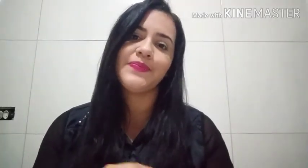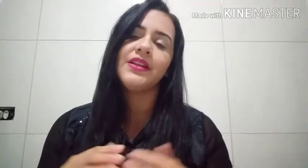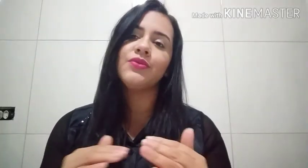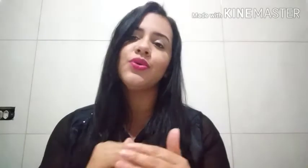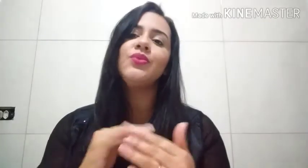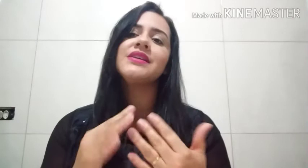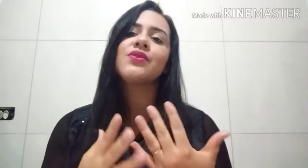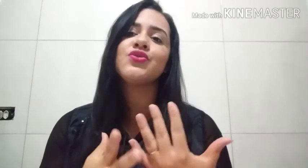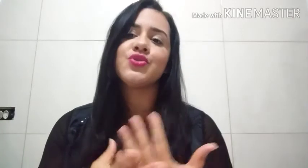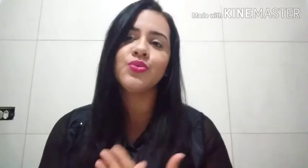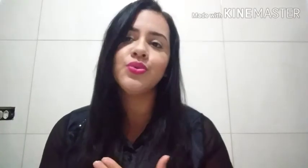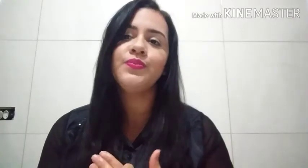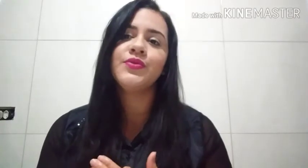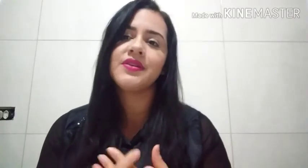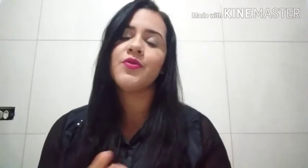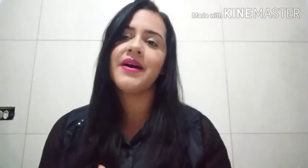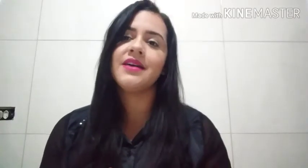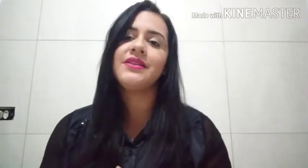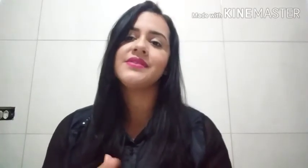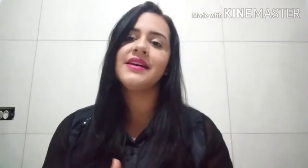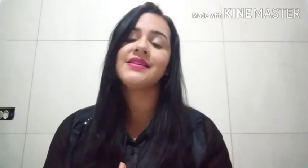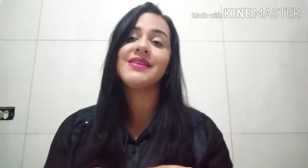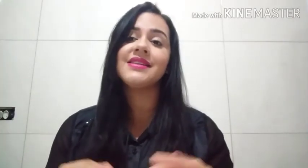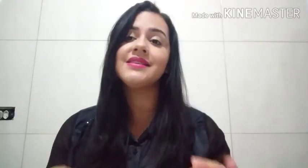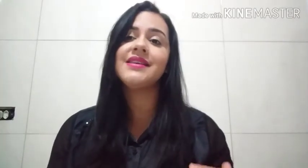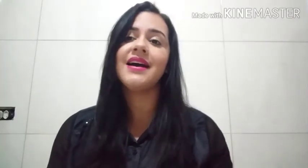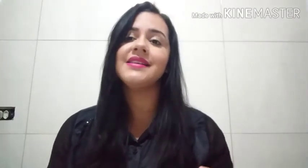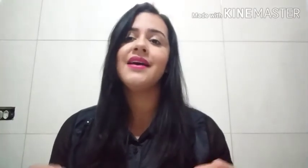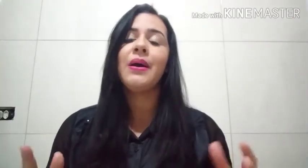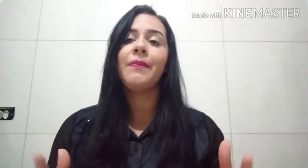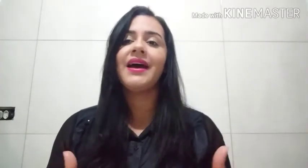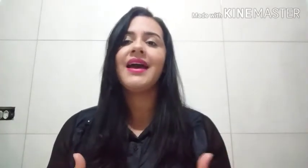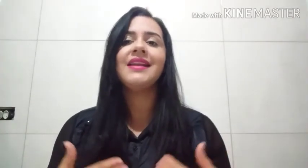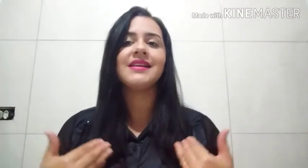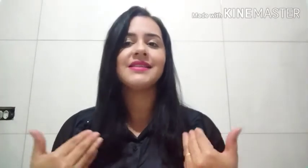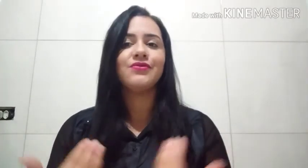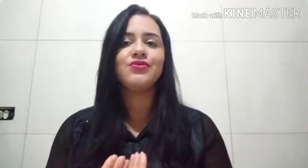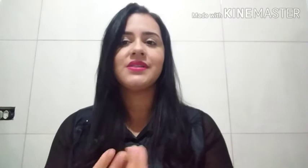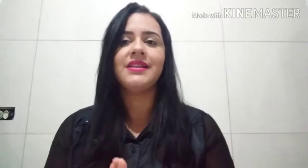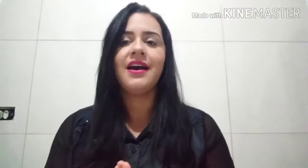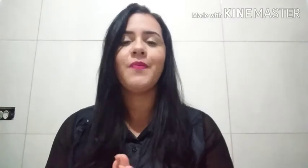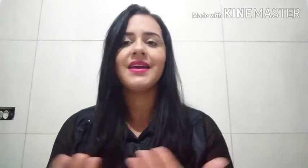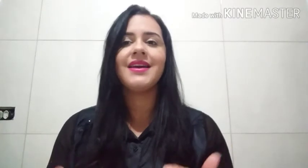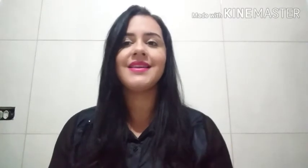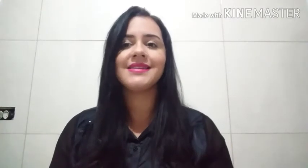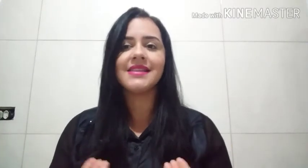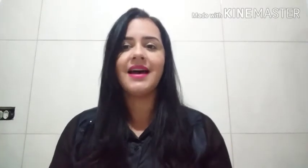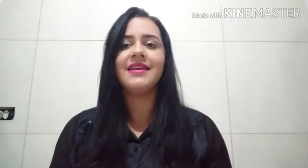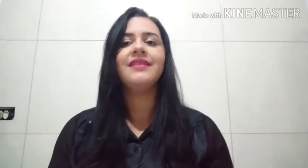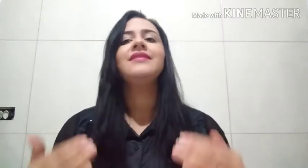Então, todo esse conjunto dos 5 parâmetros, né, são essenciais para a realização de um sinal, para que ele saia